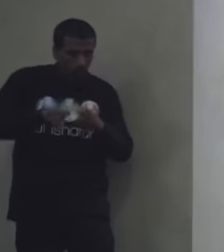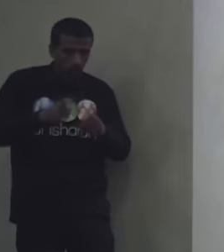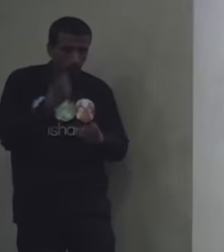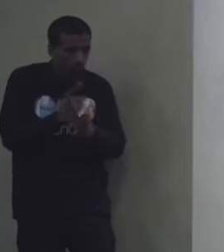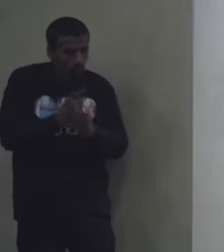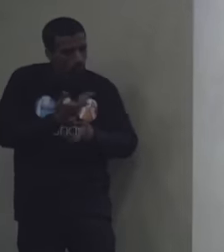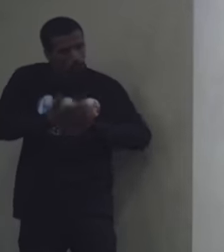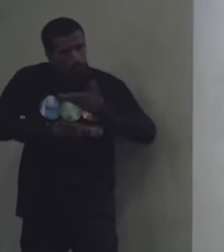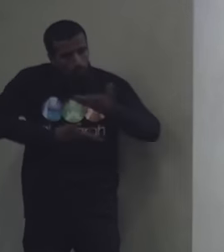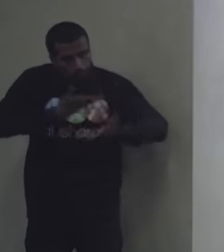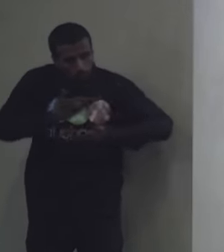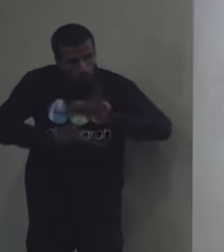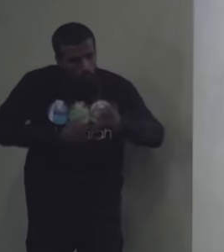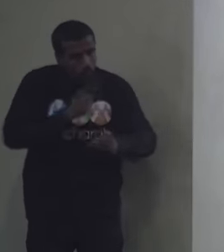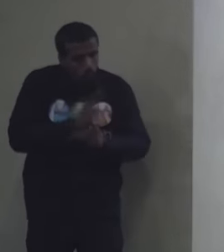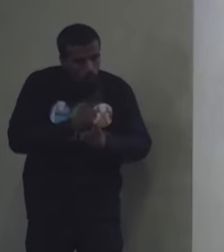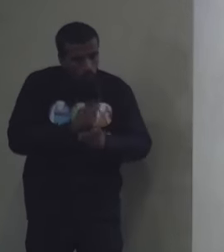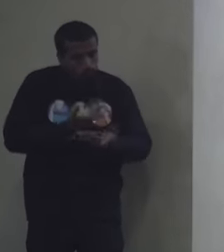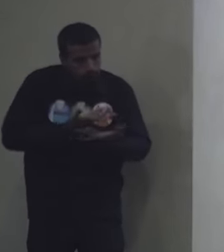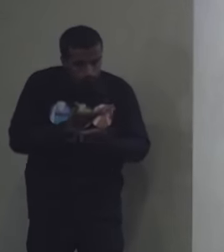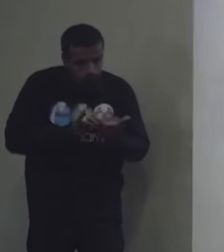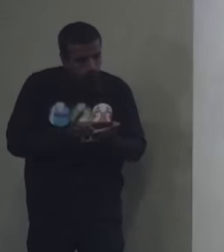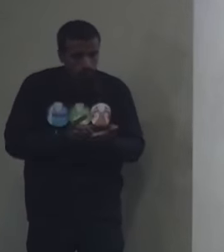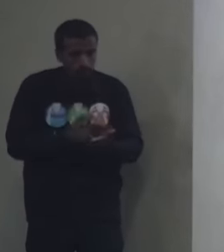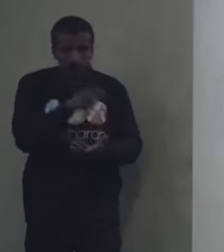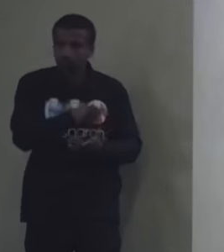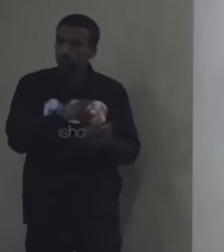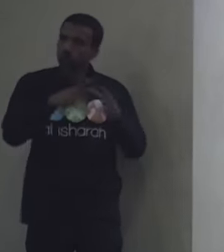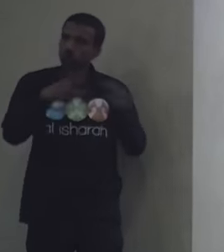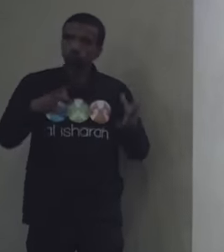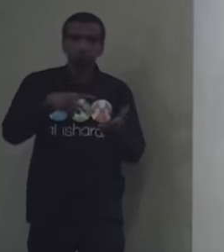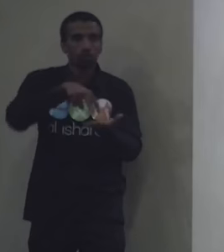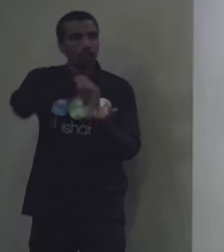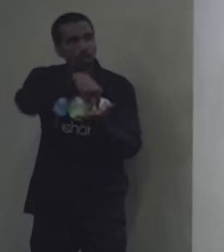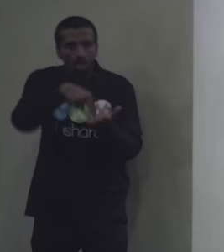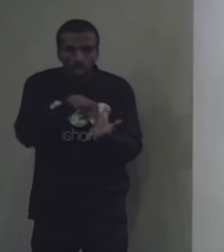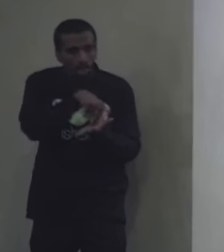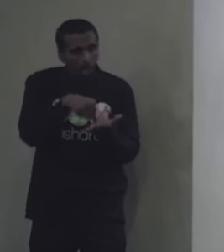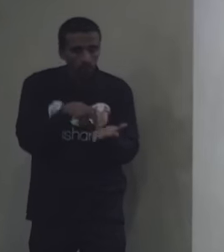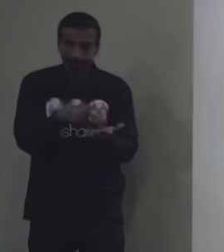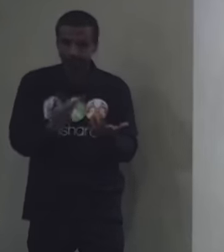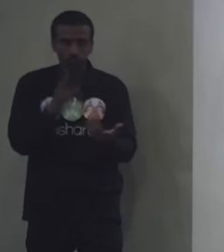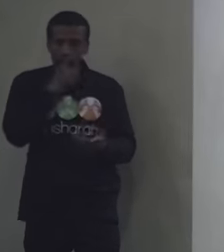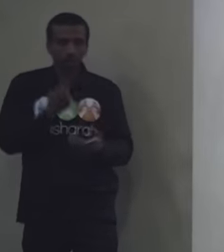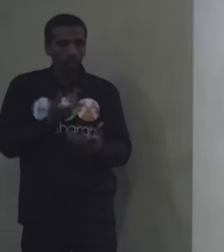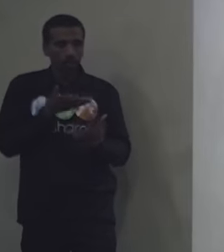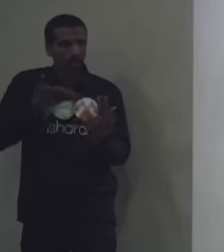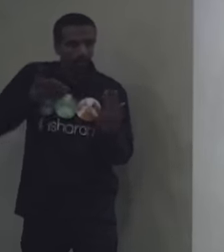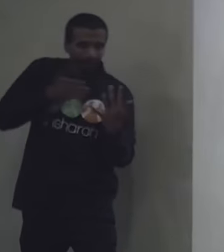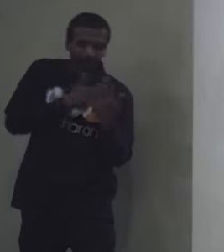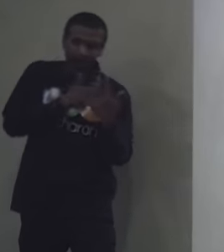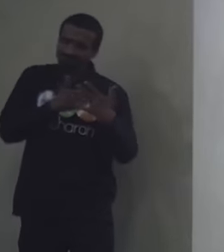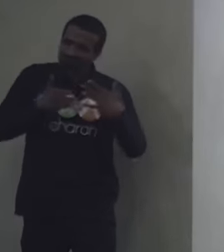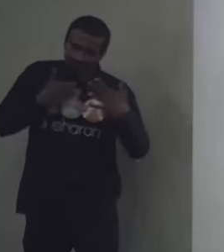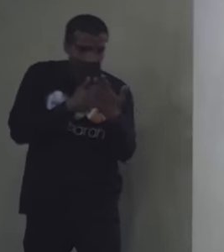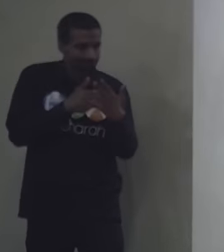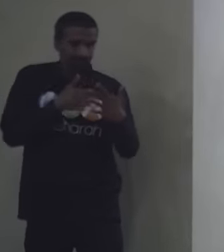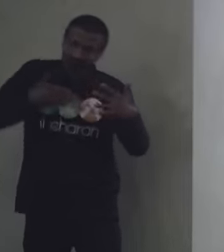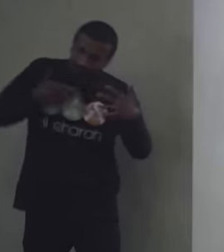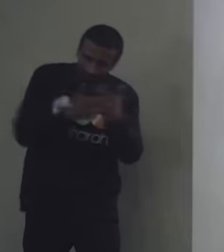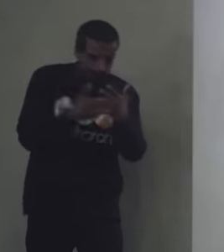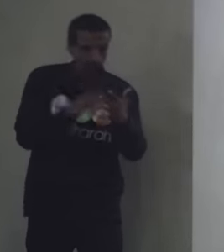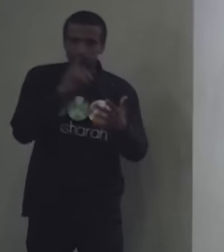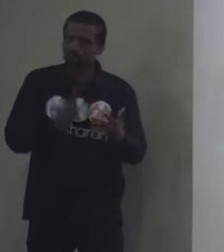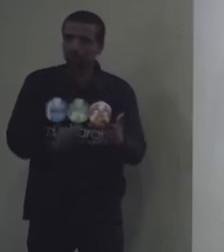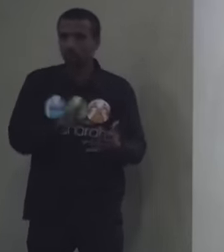with them. They're not in their right mind. They're too drunk on it. And that's why it's not لو علمتم, it's لو تعلمون, the مضارع